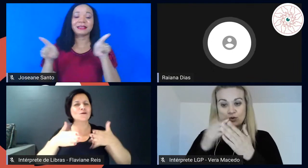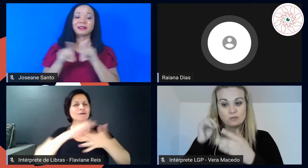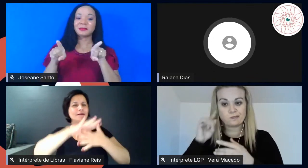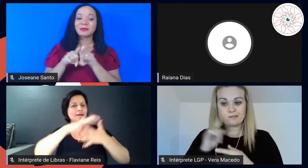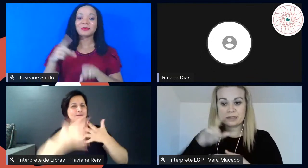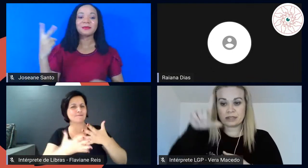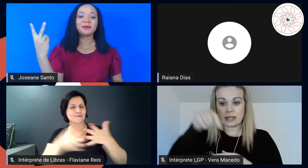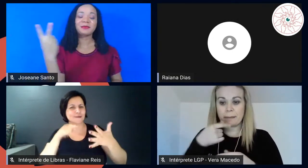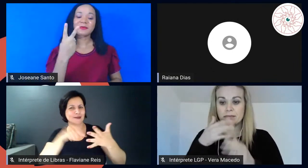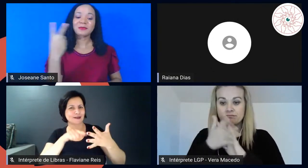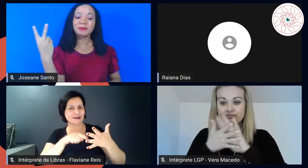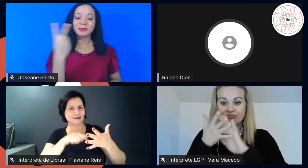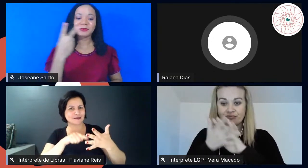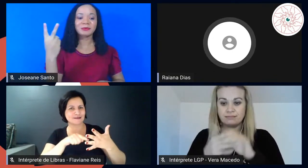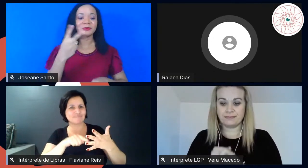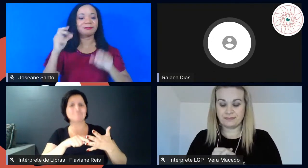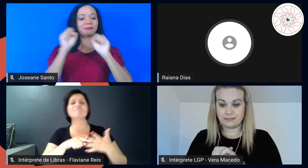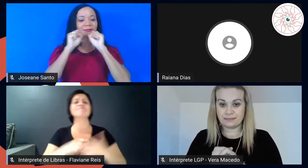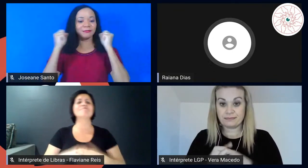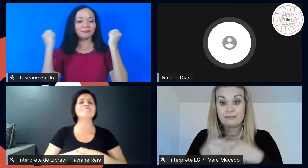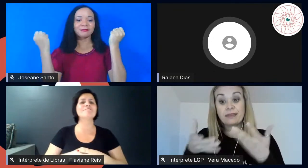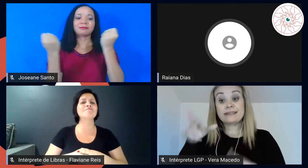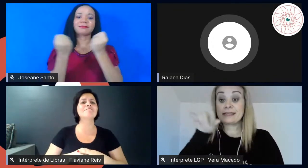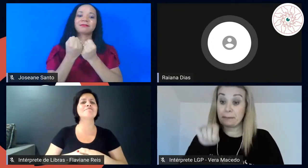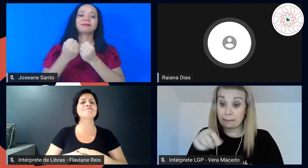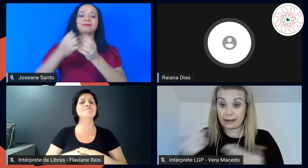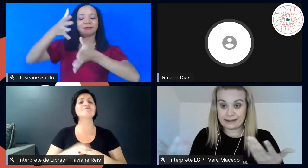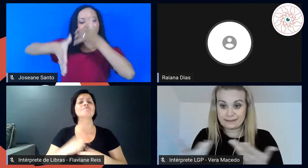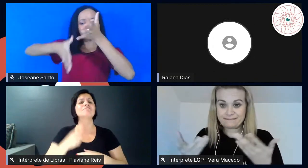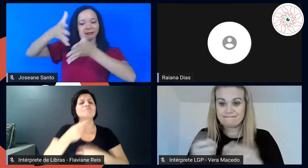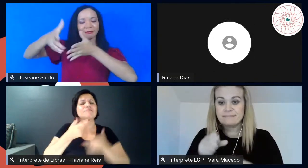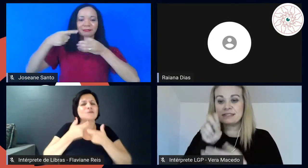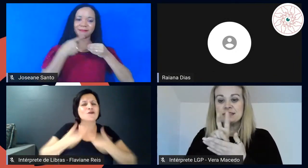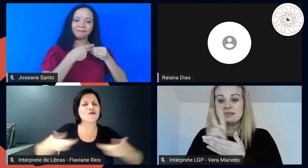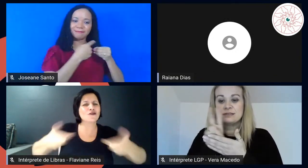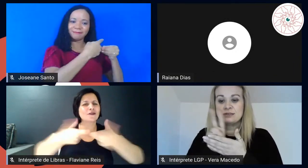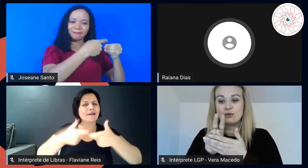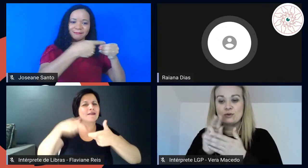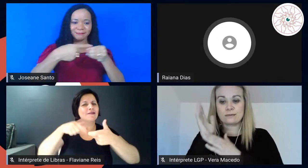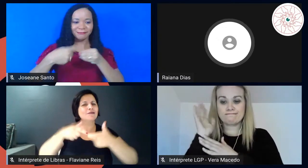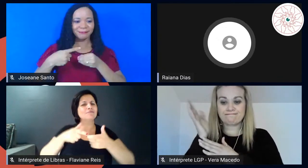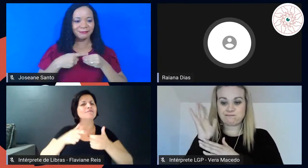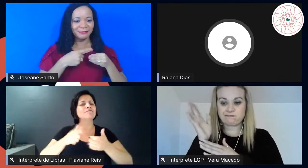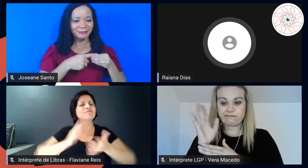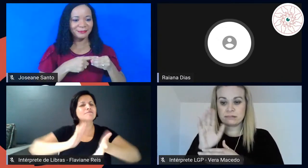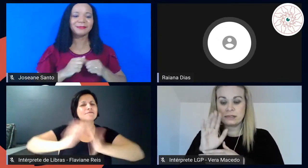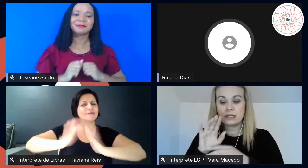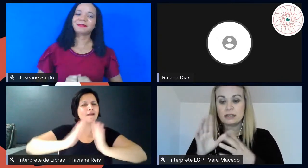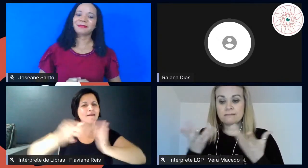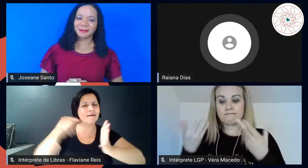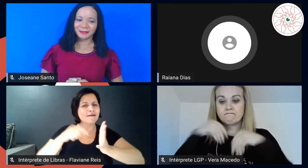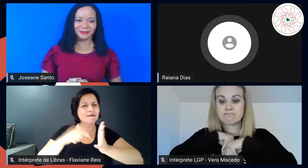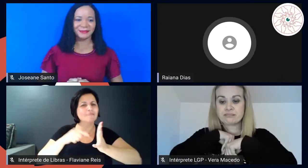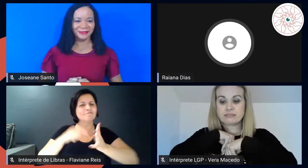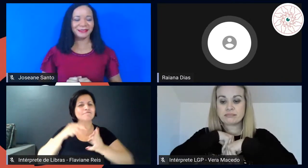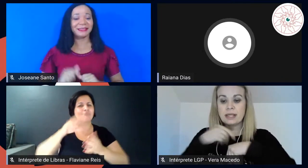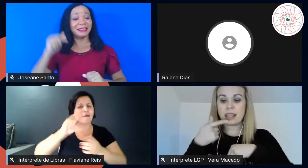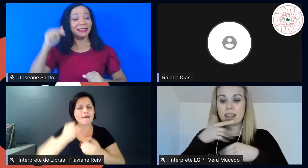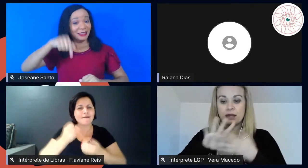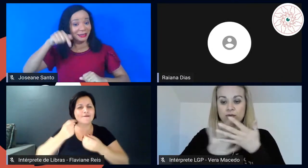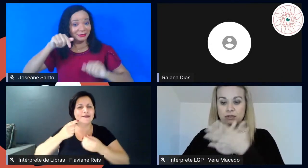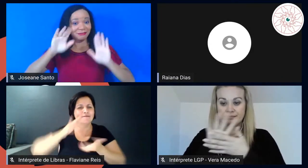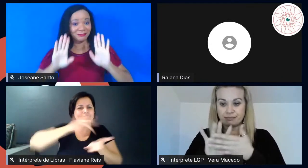língua de sinais e também o segundo seminário de interiorização da língua